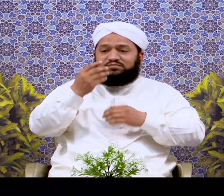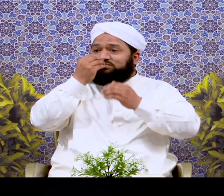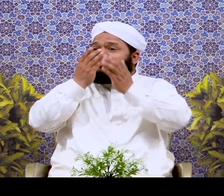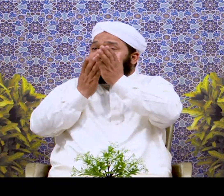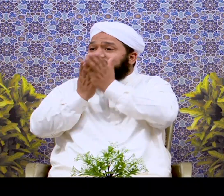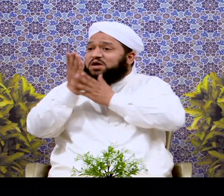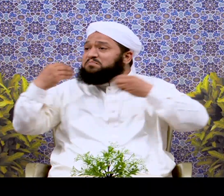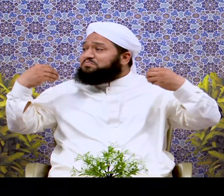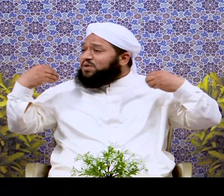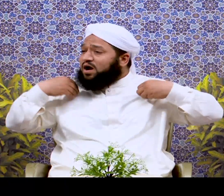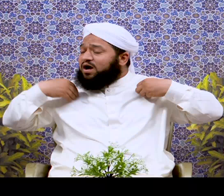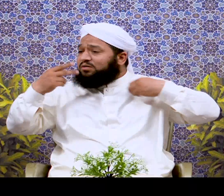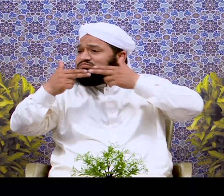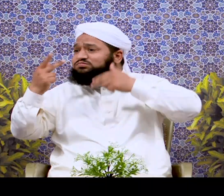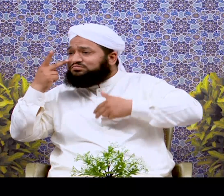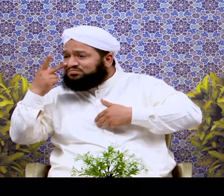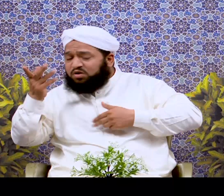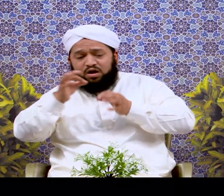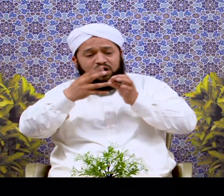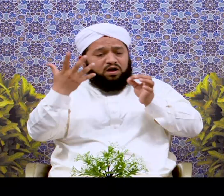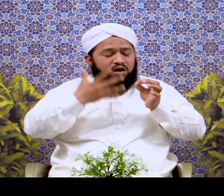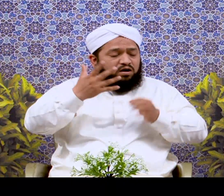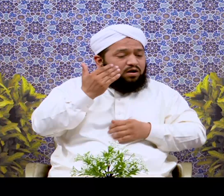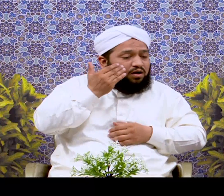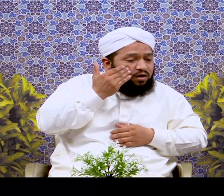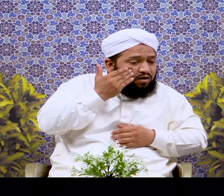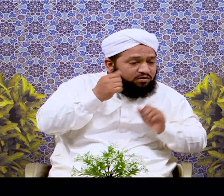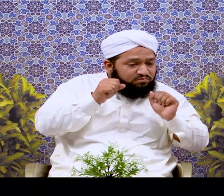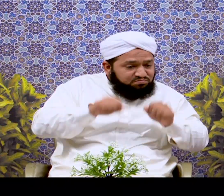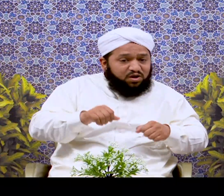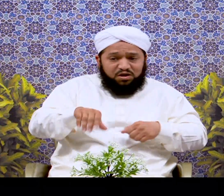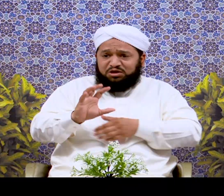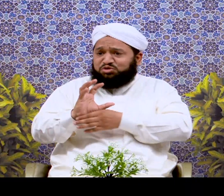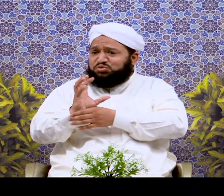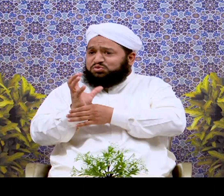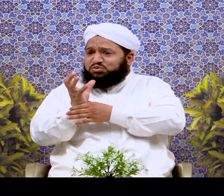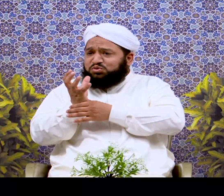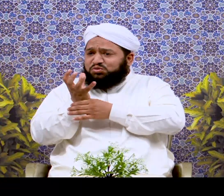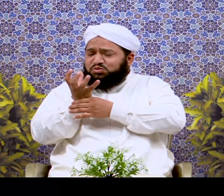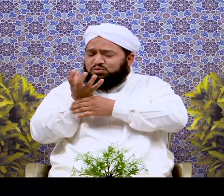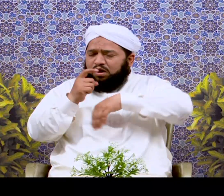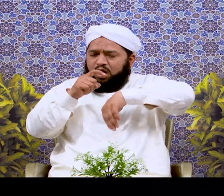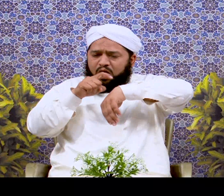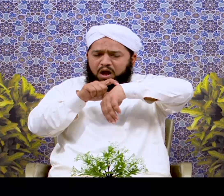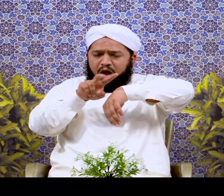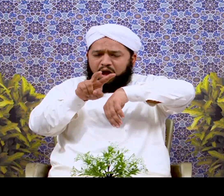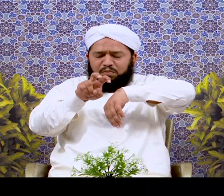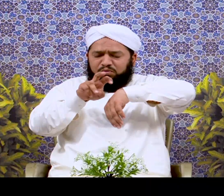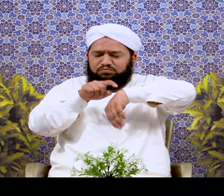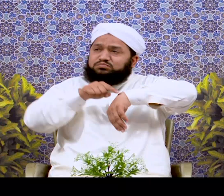فرمایا اور دوزخ کے عذابات بھی ملاحظہ فرمائے۔ دنیا میں ابھی چند ہی منٹ گزرے تھے، بستر مبارک جوں